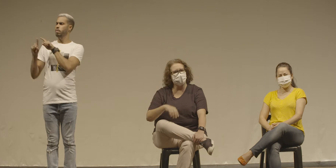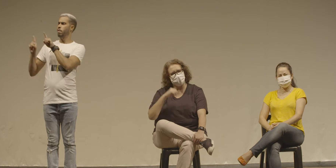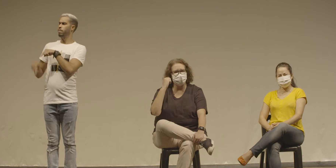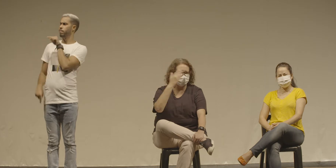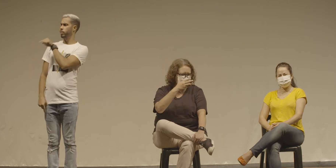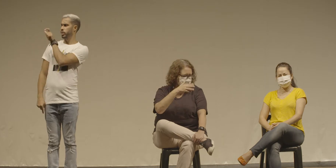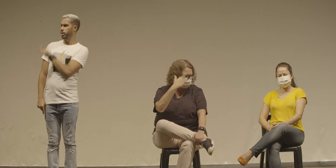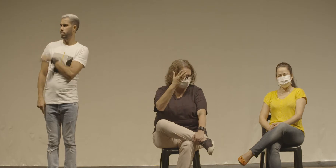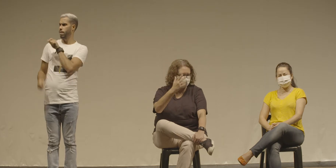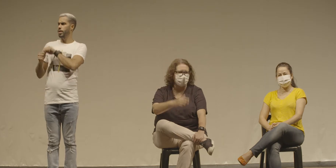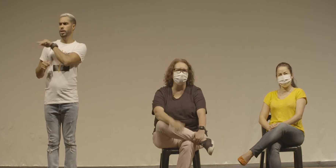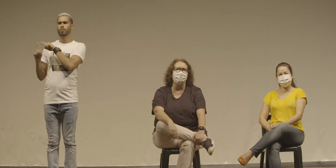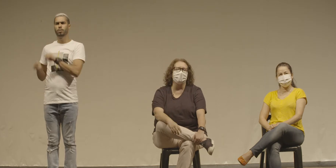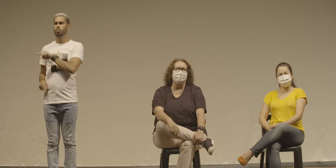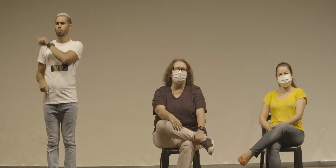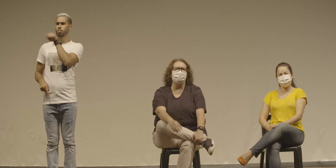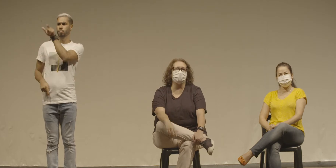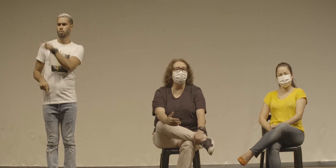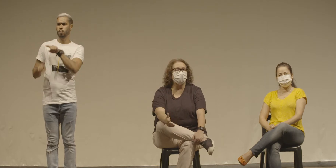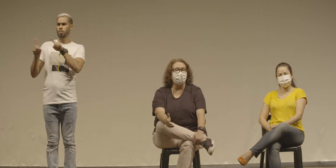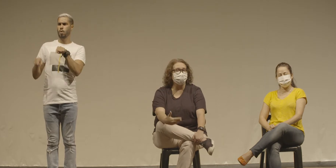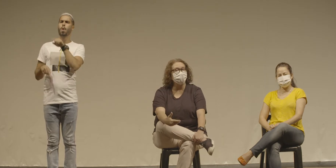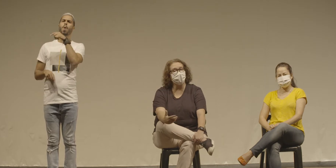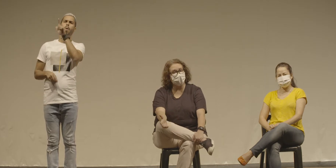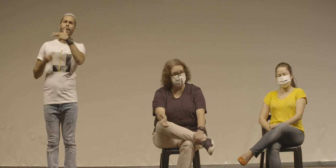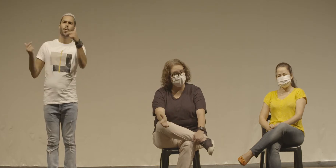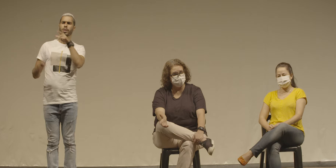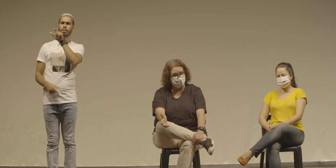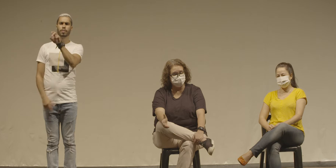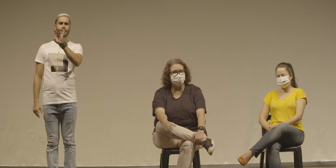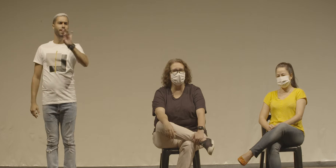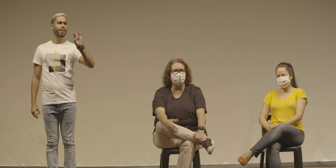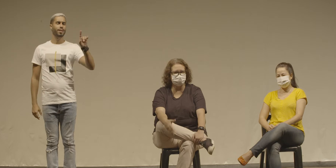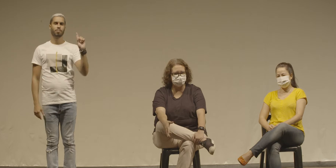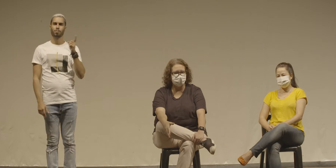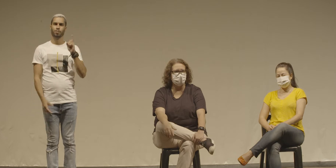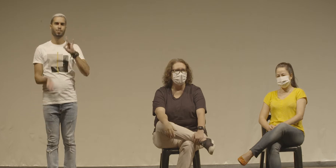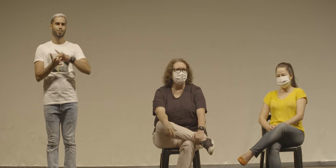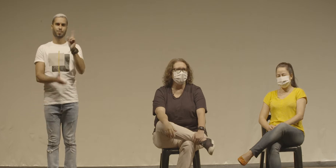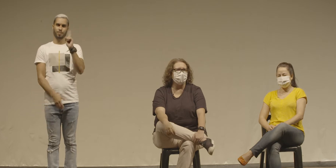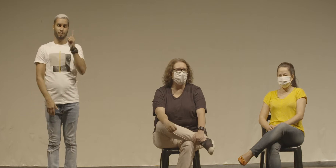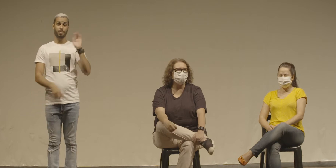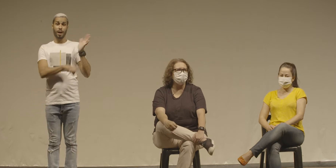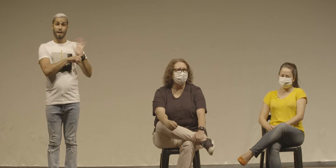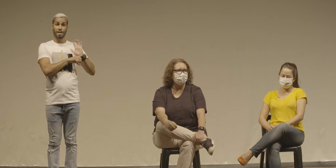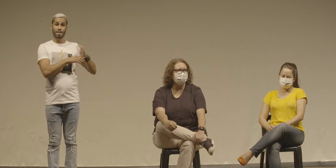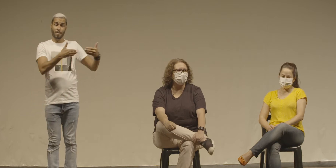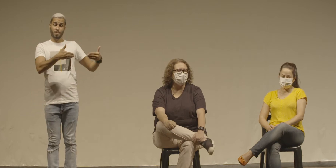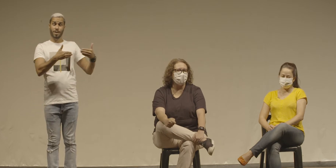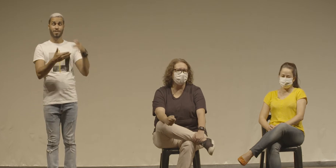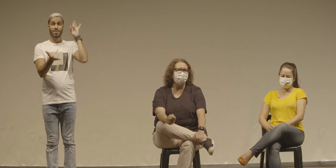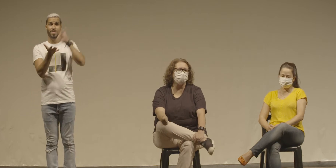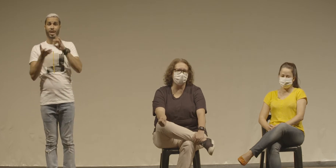faz aquilo e ciclano faz aquilo lá. Essa não foi a nossa realidade, né, neste filme. E acho que por